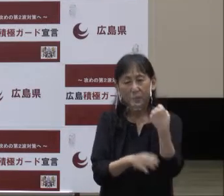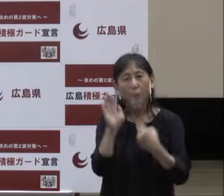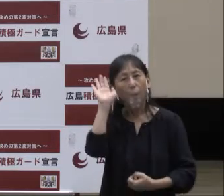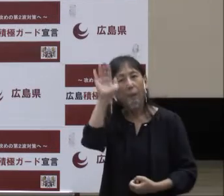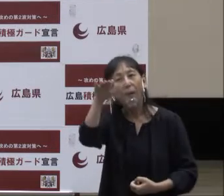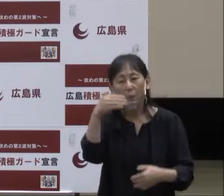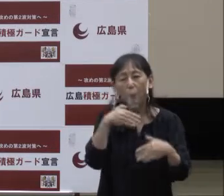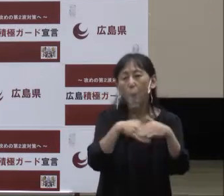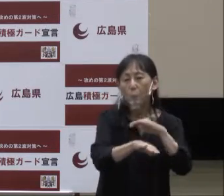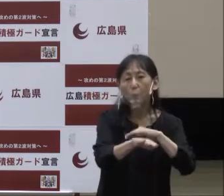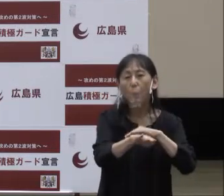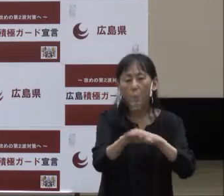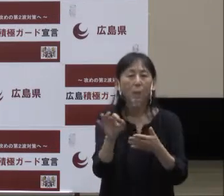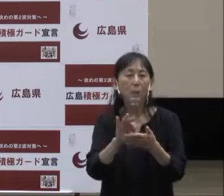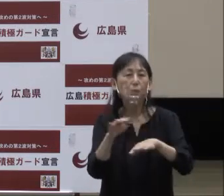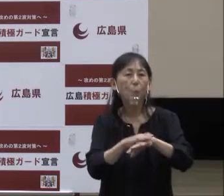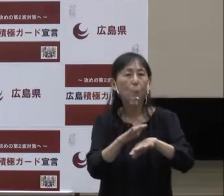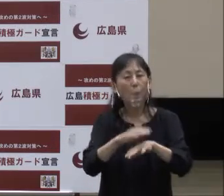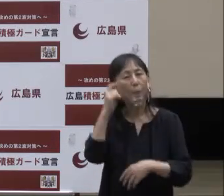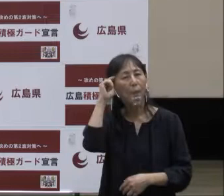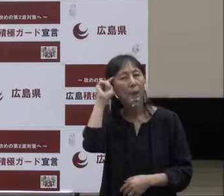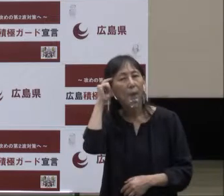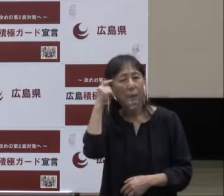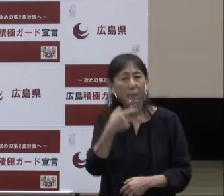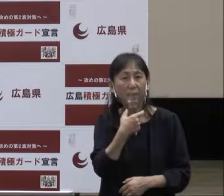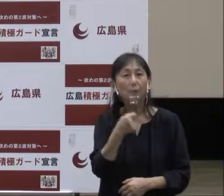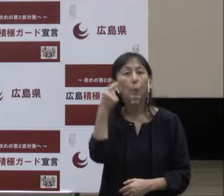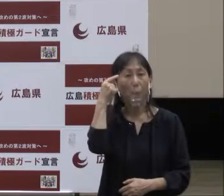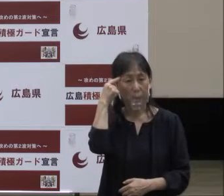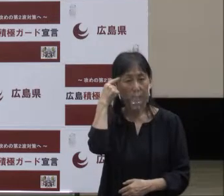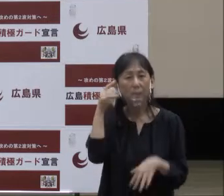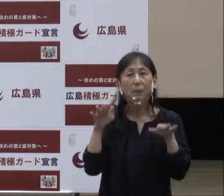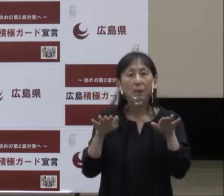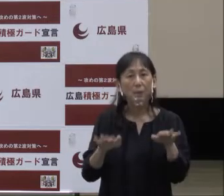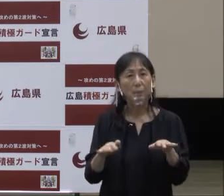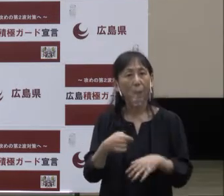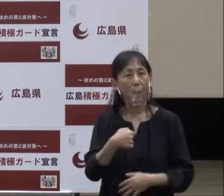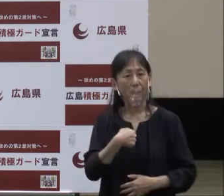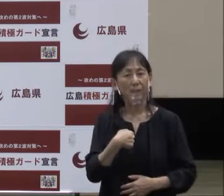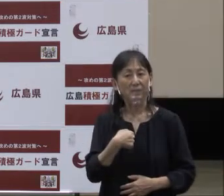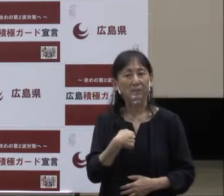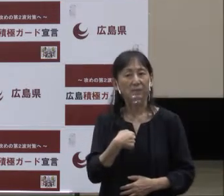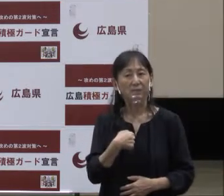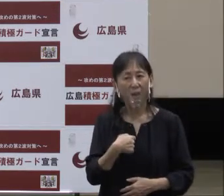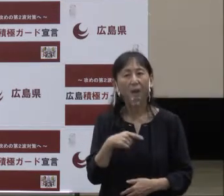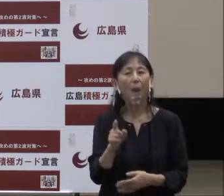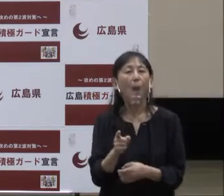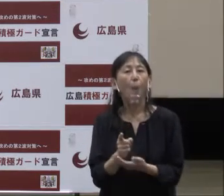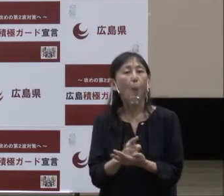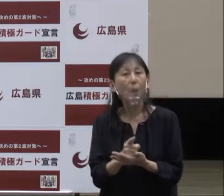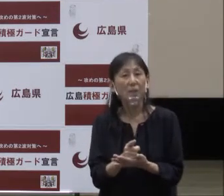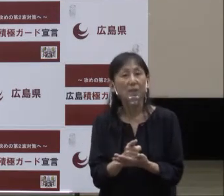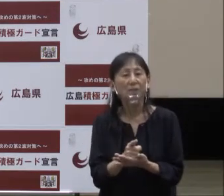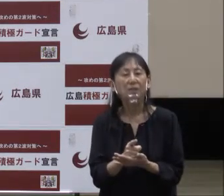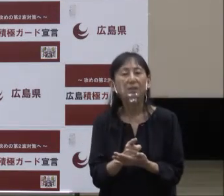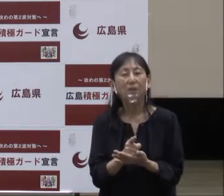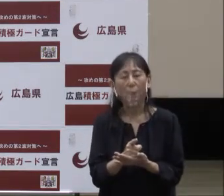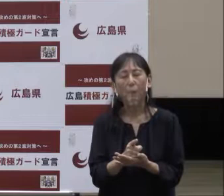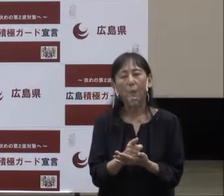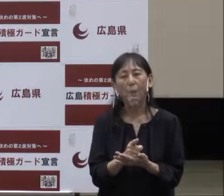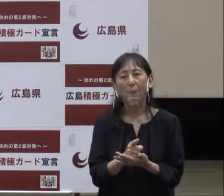のをきちんと考えるということが必要なので、まあ、現時点で私として何かこういう方針だとか、ああいう方針だとかっていう